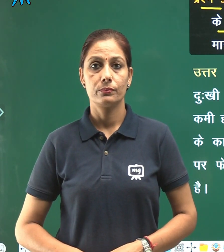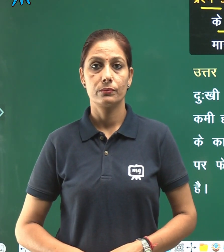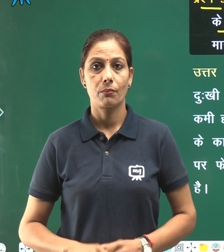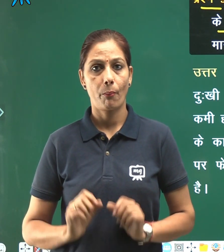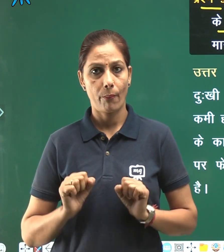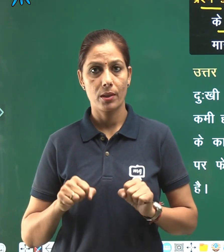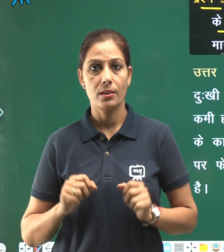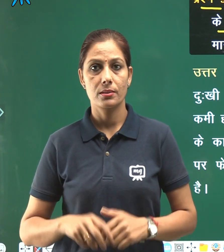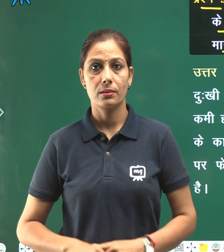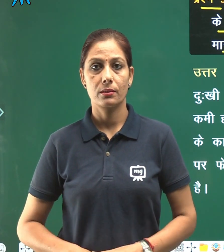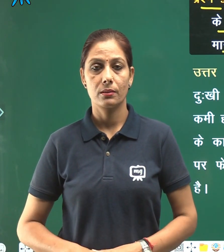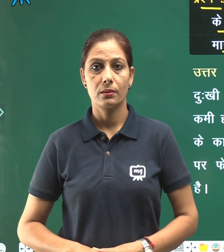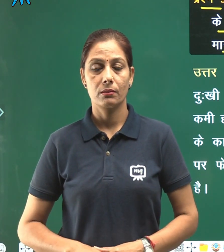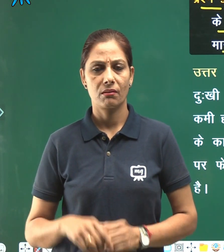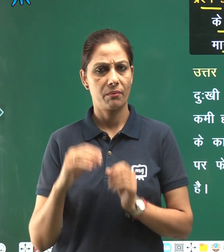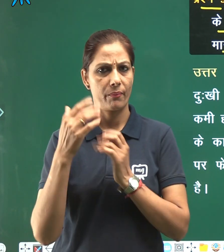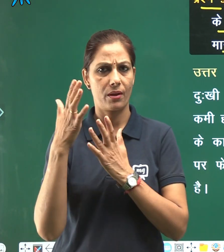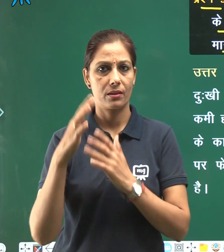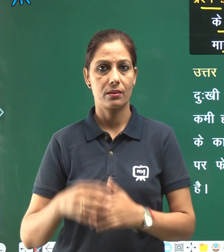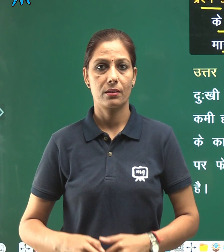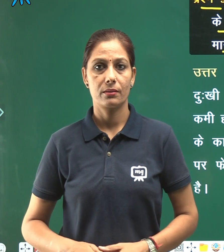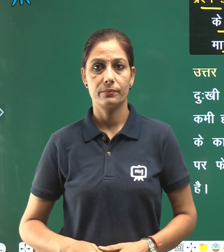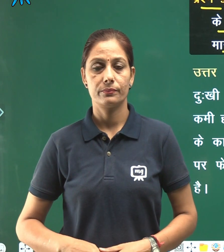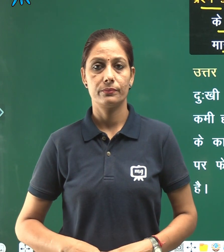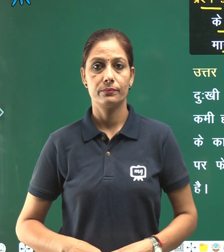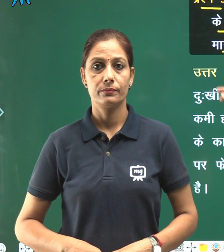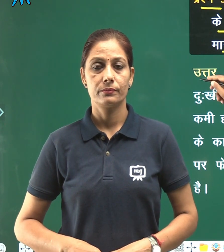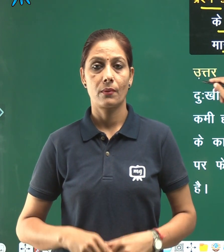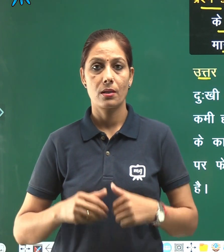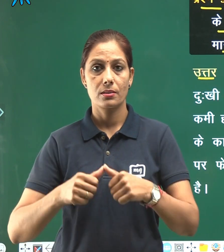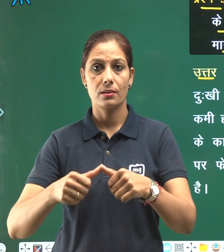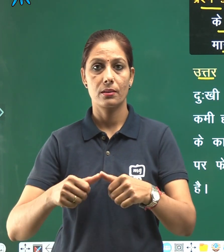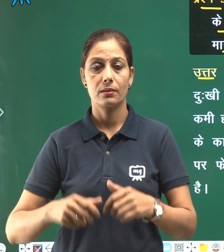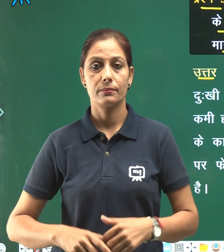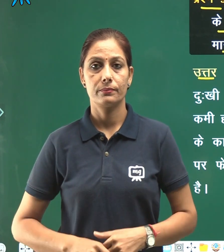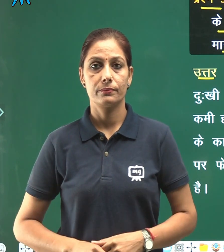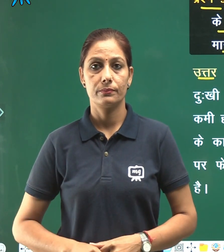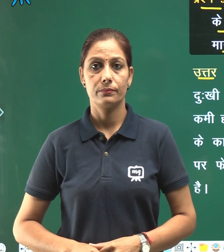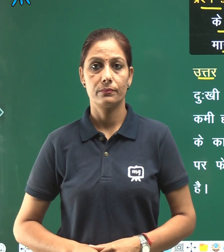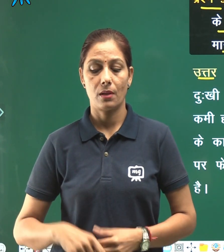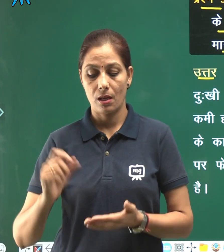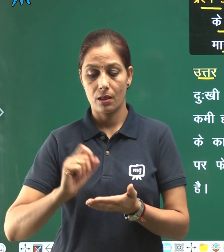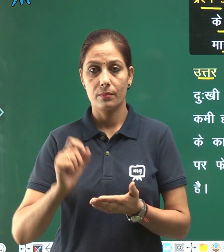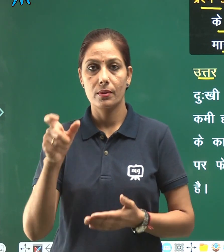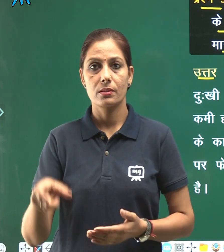मानने से मना करता है? उत्तर,